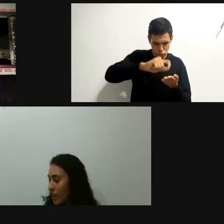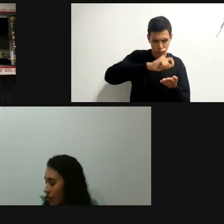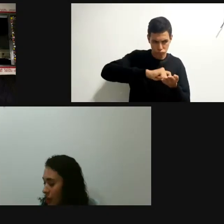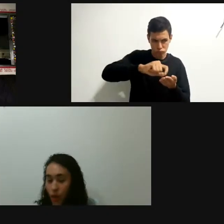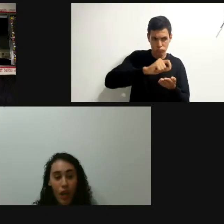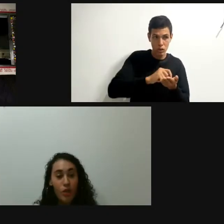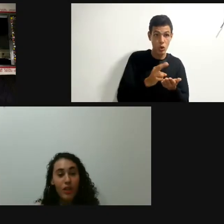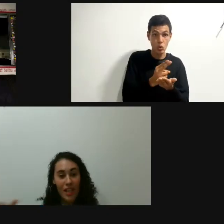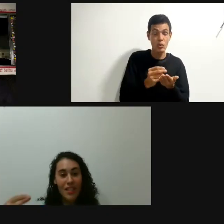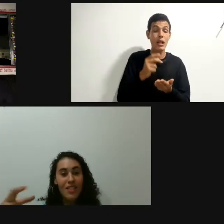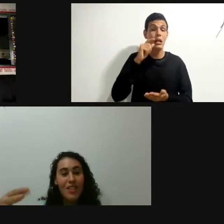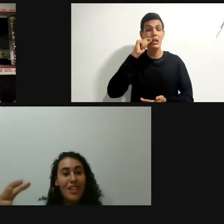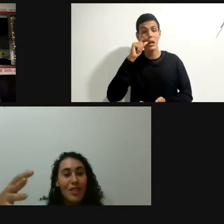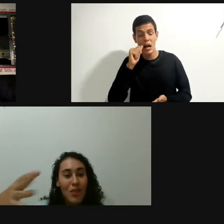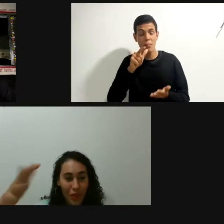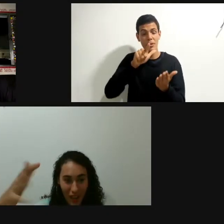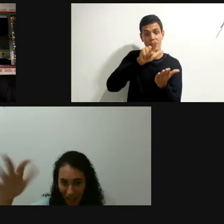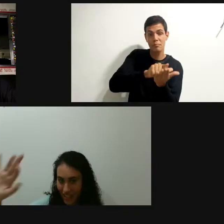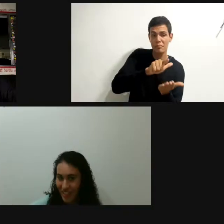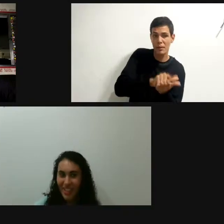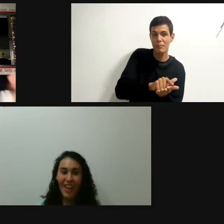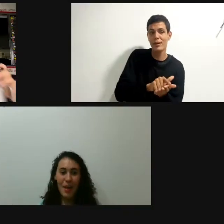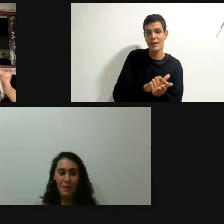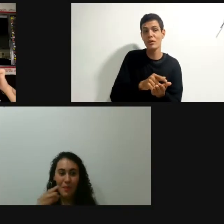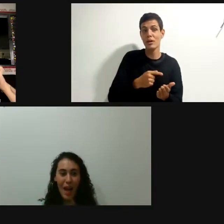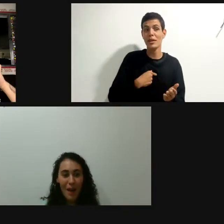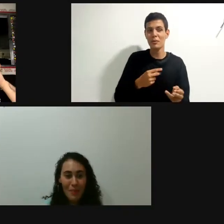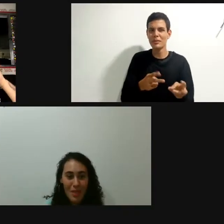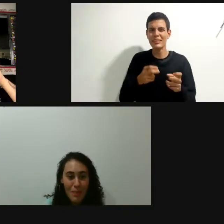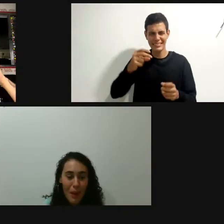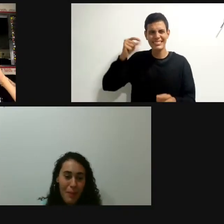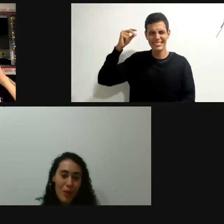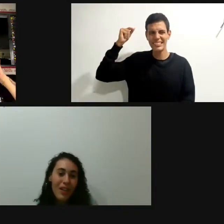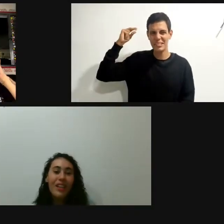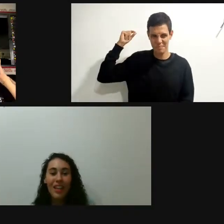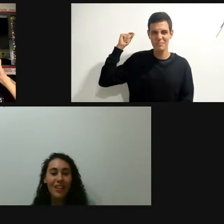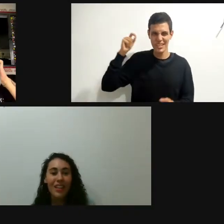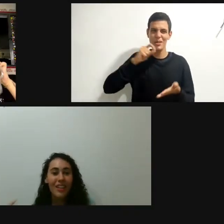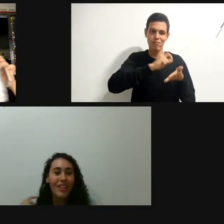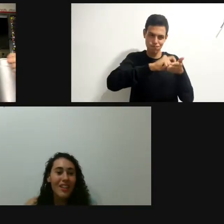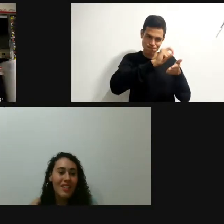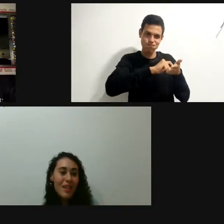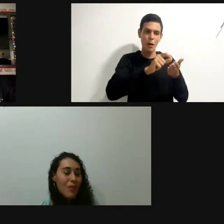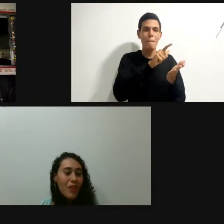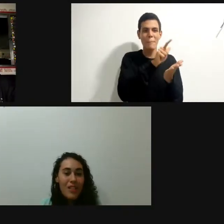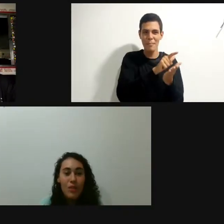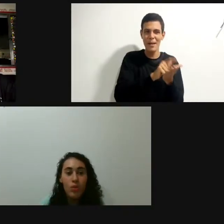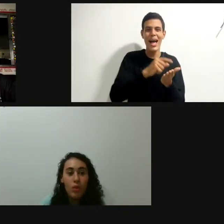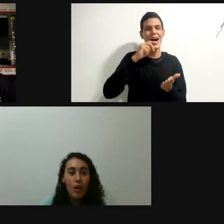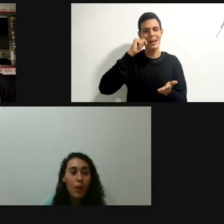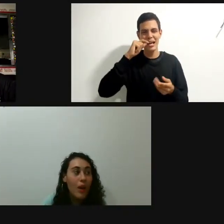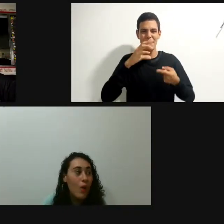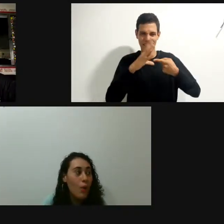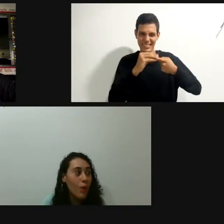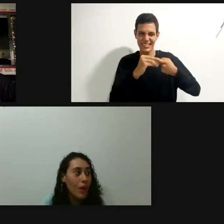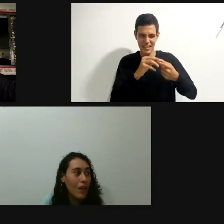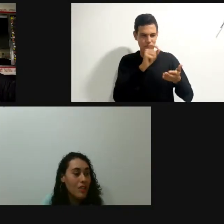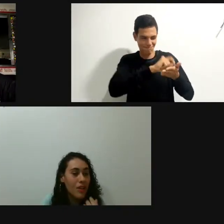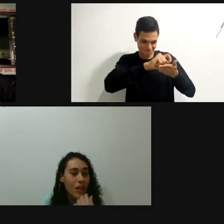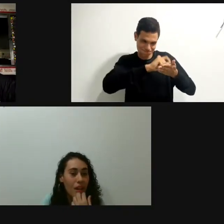dizer, eu sou das antigas, vou falar assim, né? É lápis, papel e caneta. Sempre foi assim.